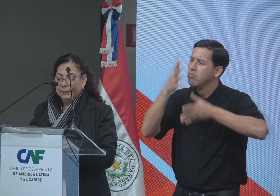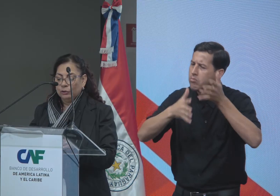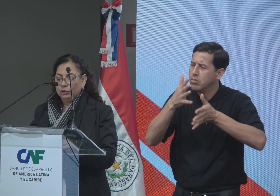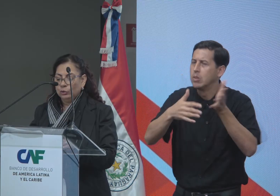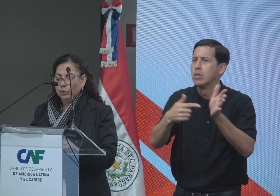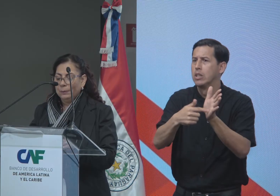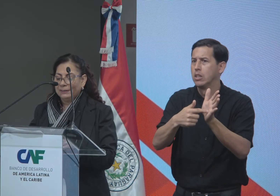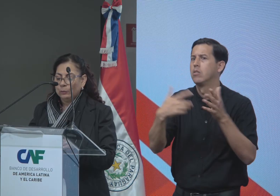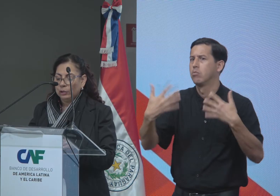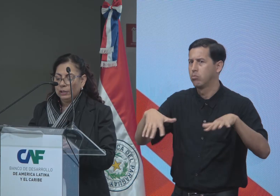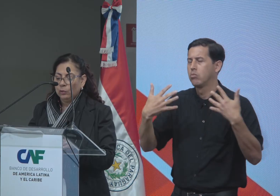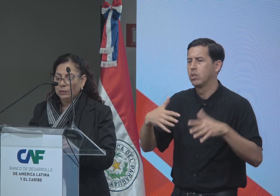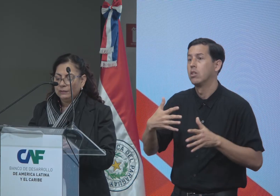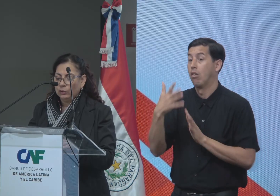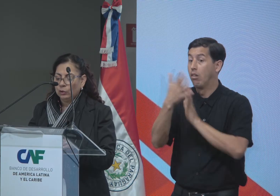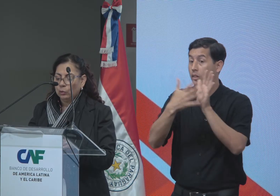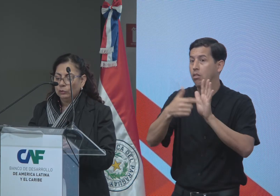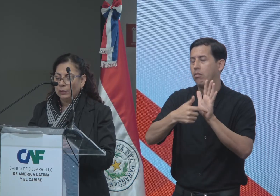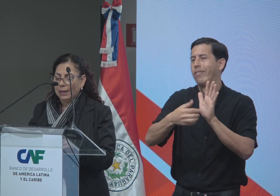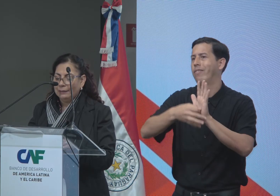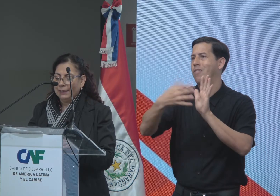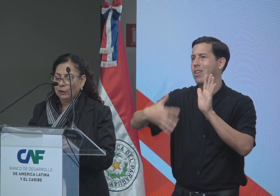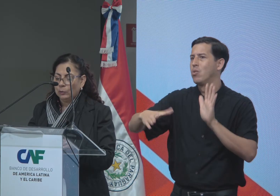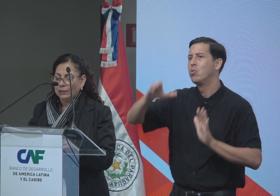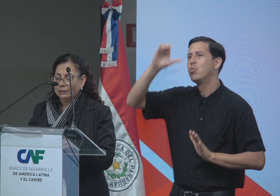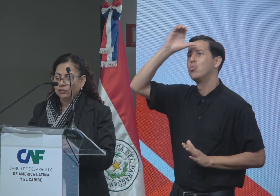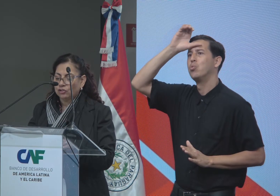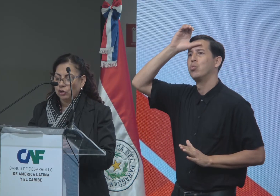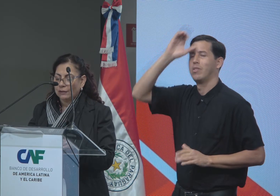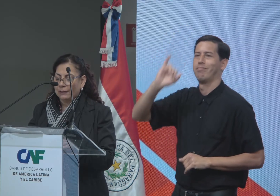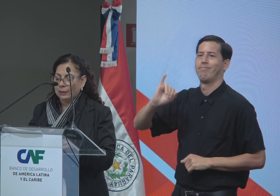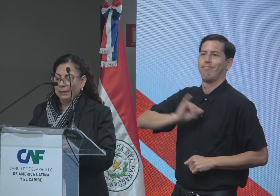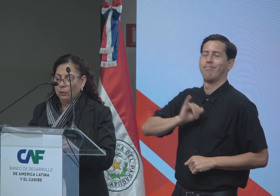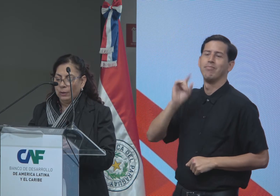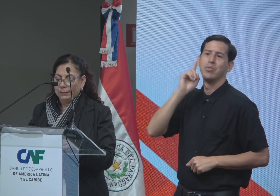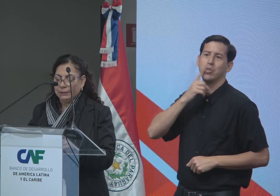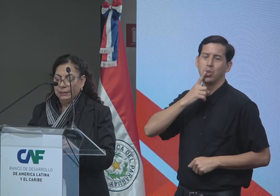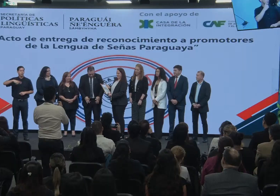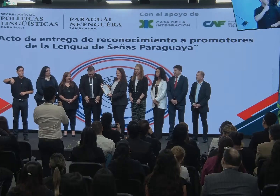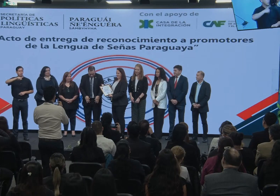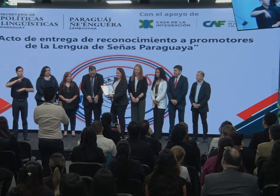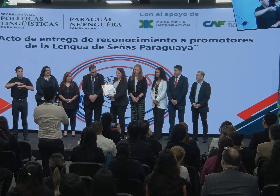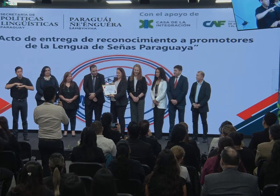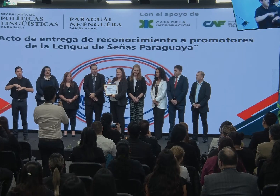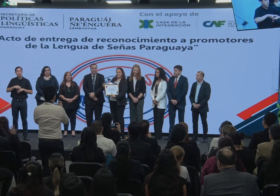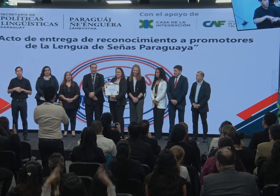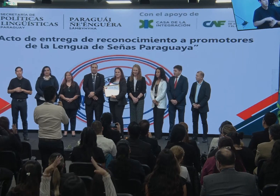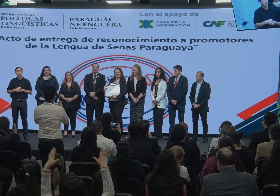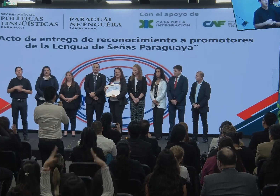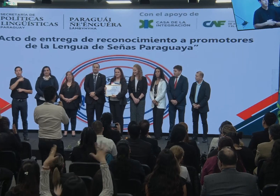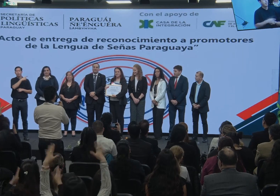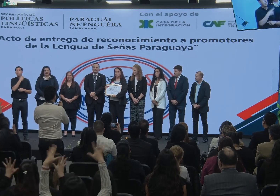que constituye un patrimonio lingüístico y cultural de la comunidad sorda del Paraguay. En su labor como